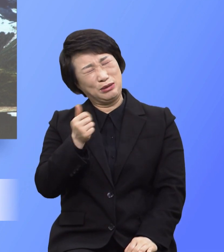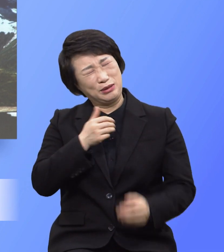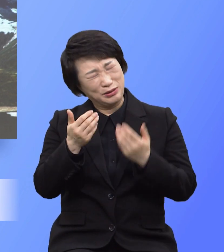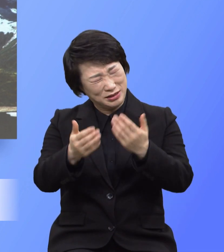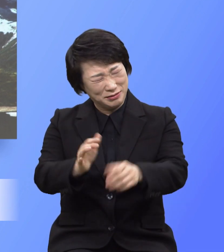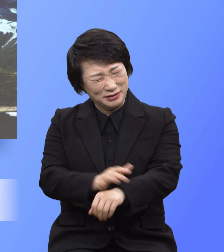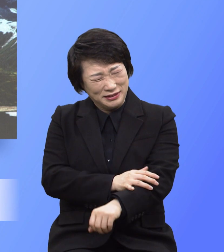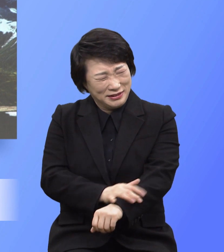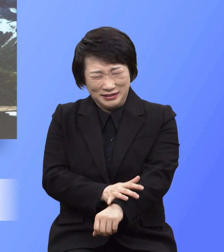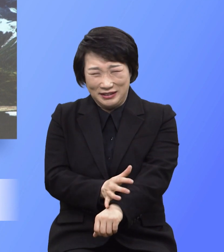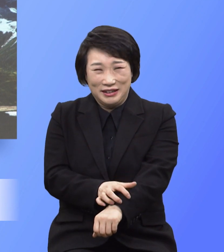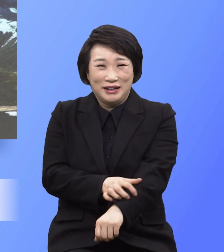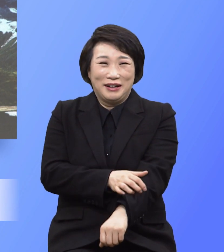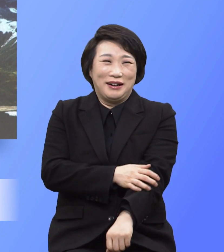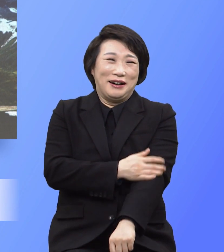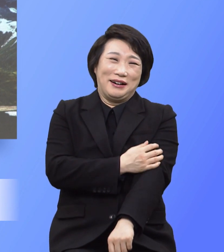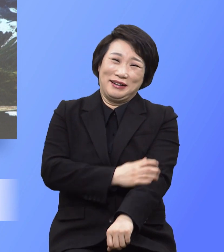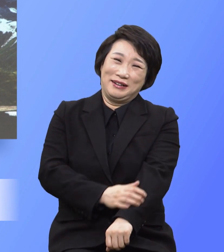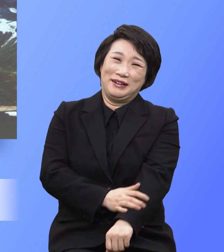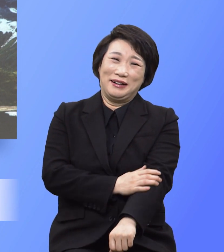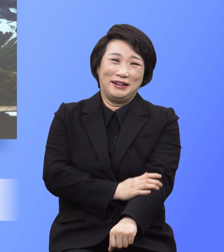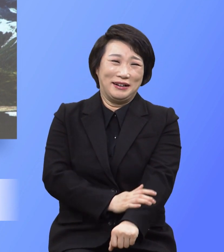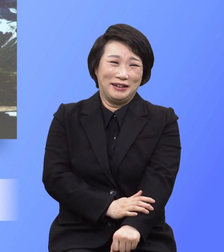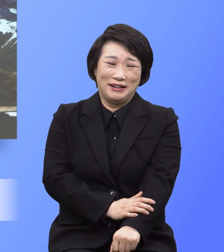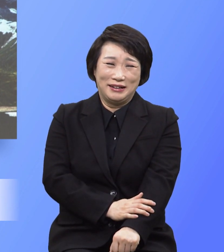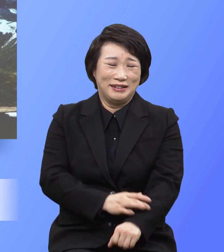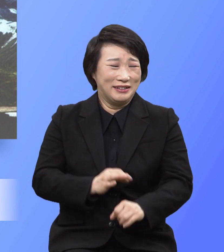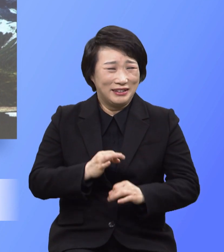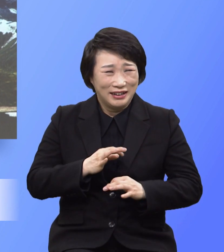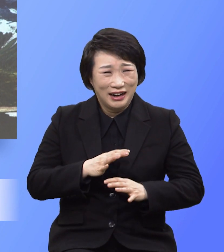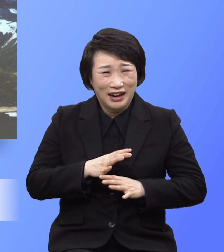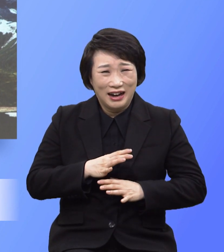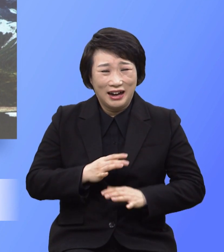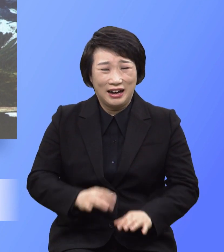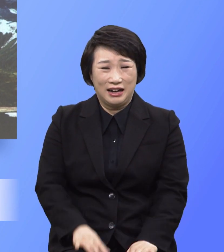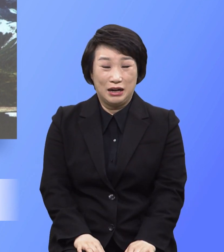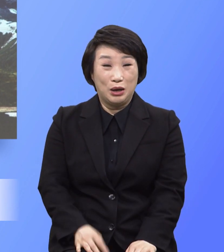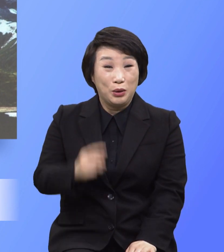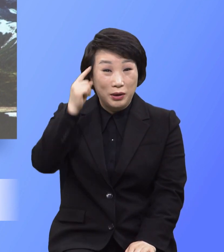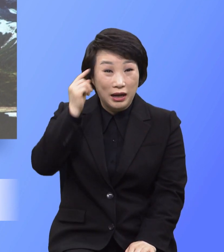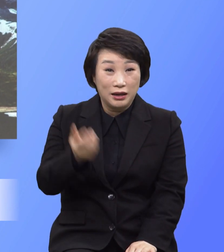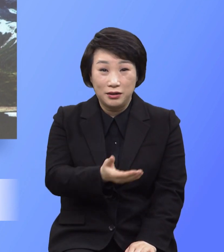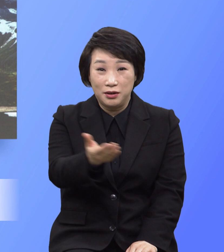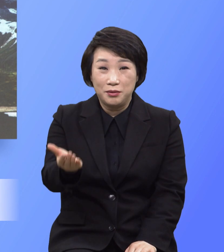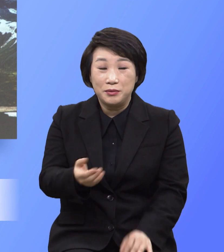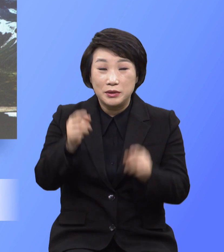끔찍스럽습니다. 소름 끼칩니다. 왜? 지옥은